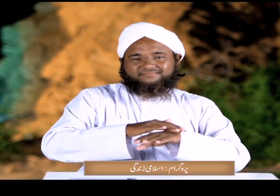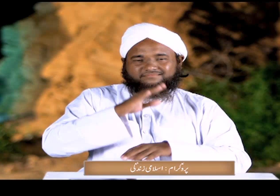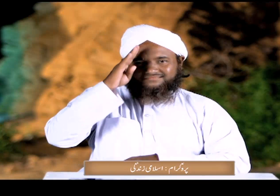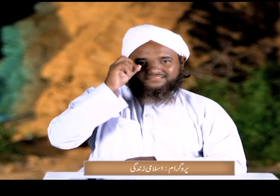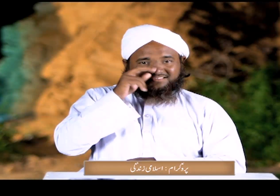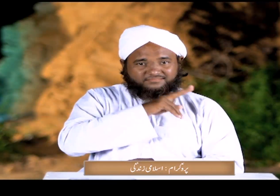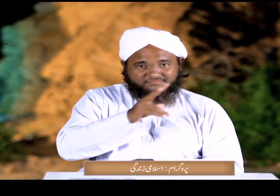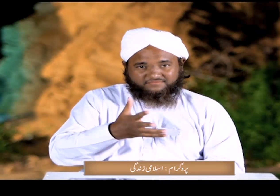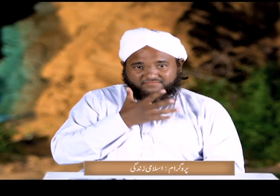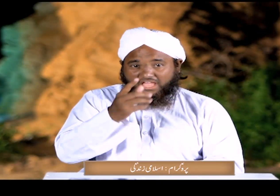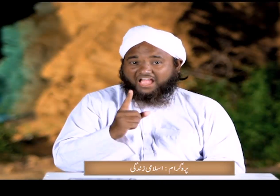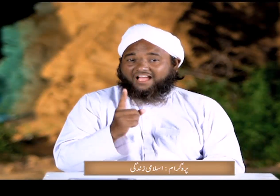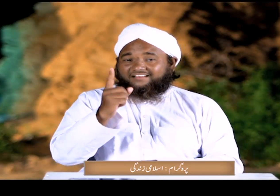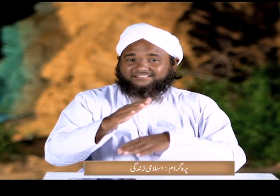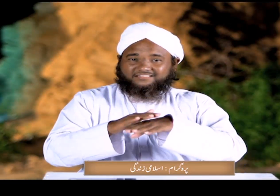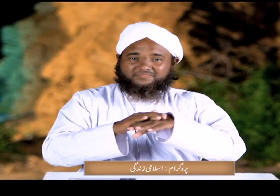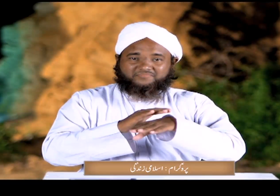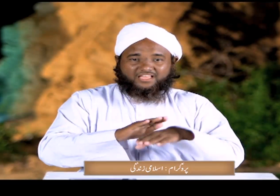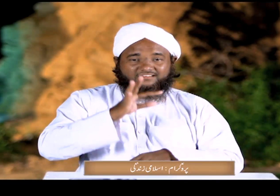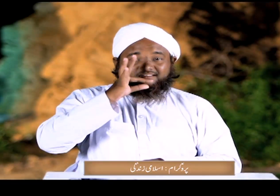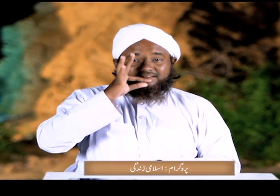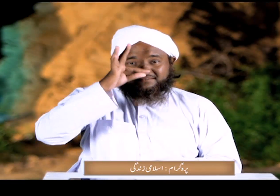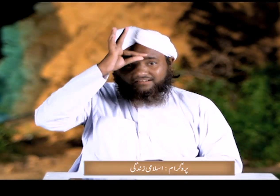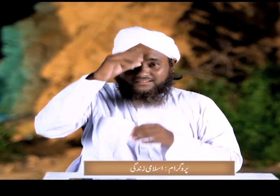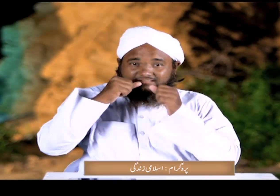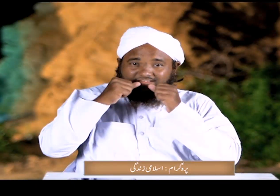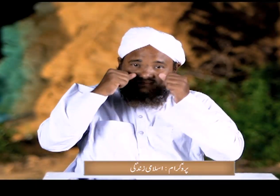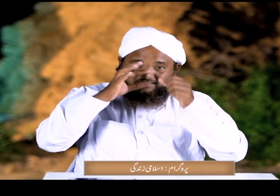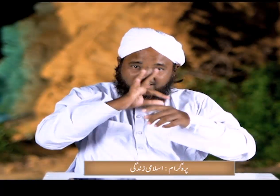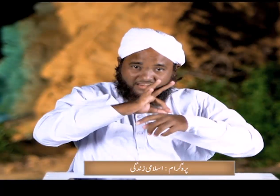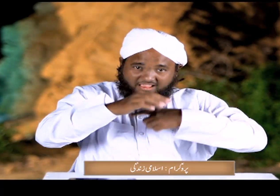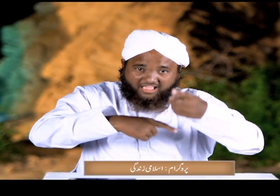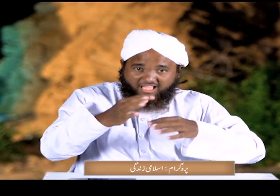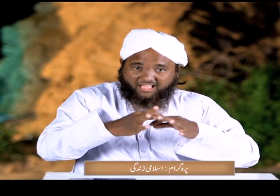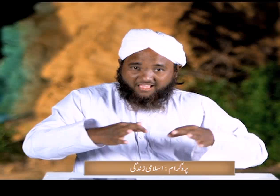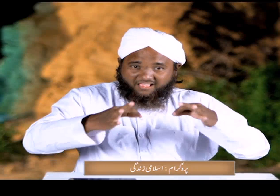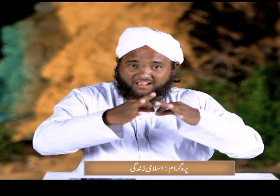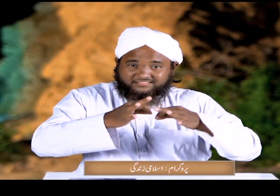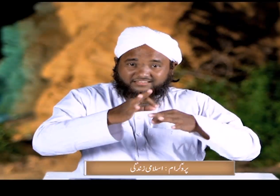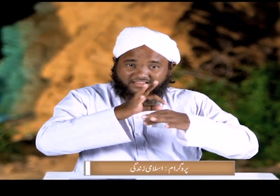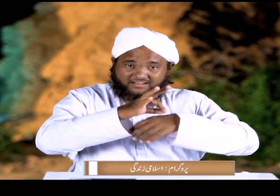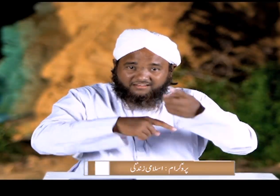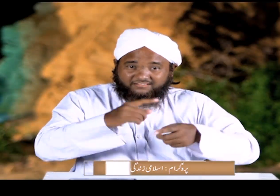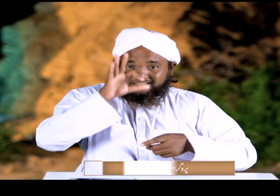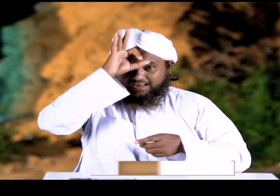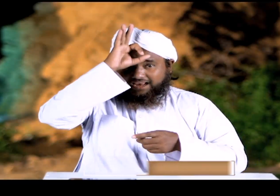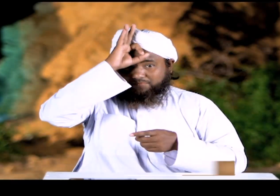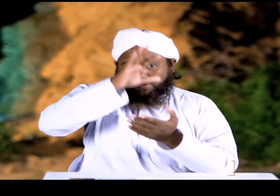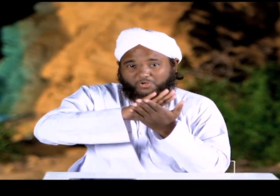آپ نے کہ اللہ پاک کے پیارے حبیب صلی اللہ علیہ وآلہ وصحبہ وسلم کے پیارے نواسے حضرت